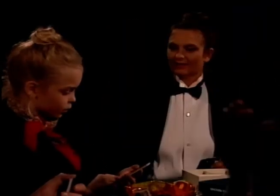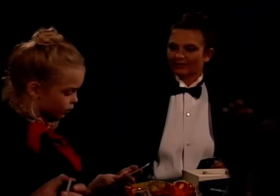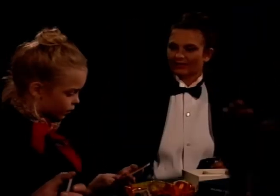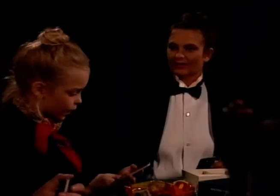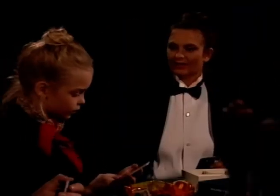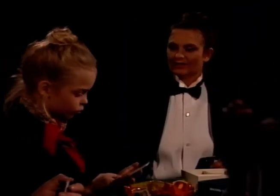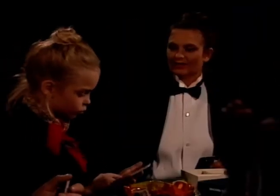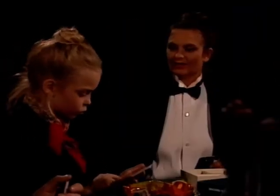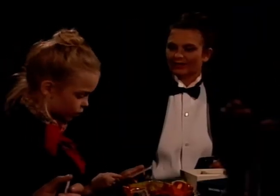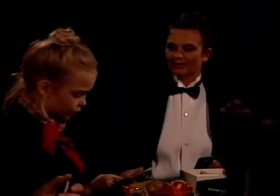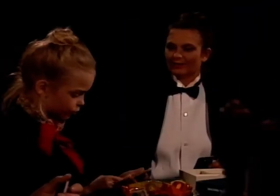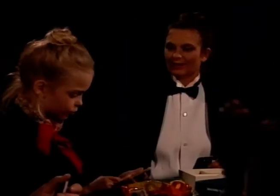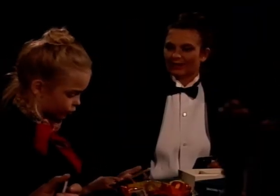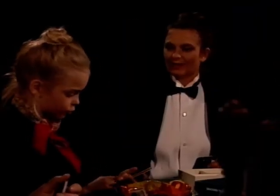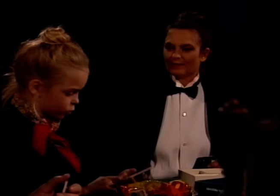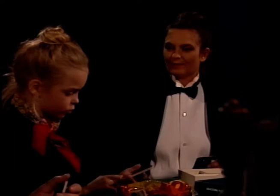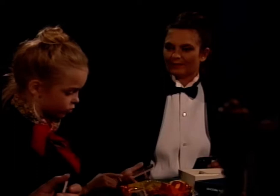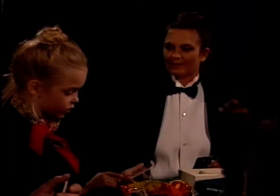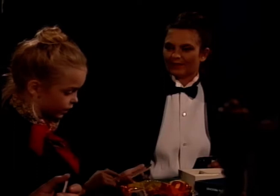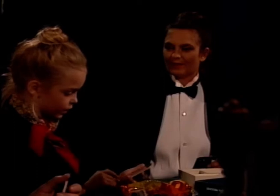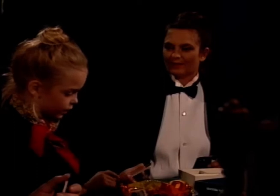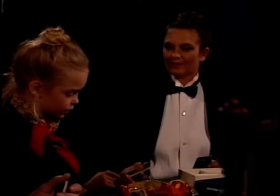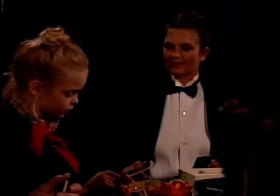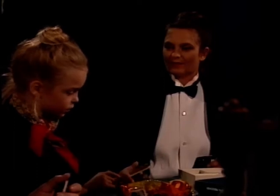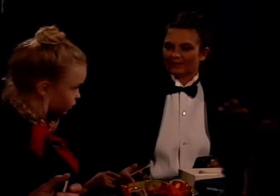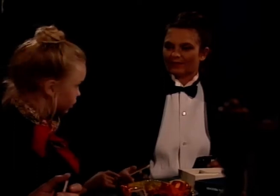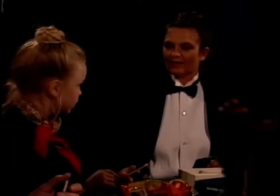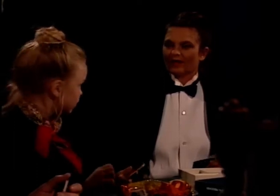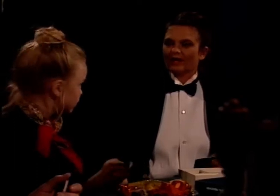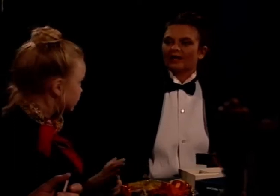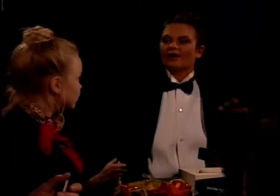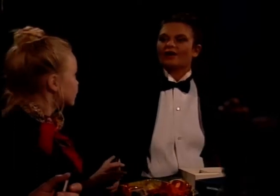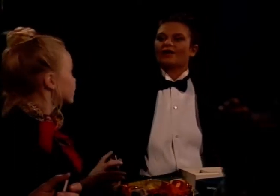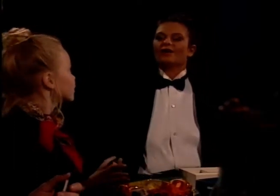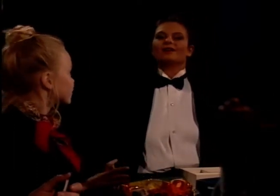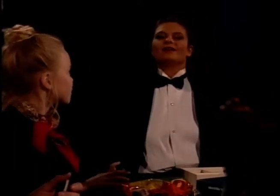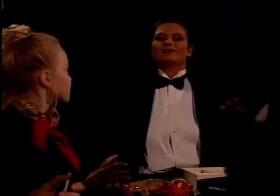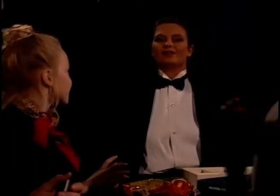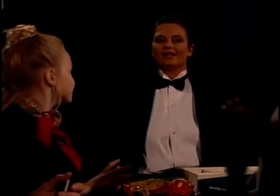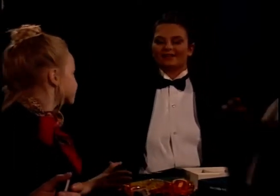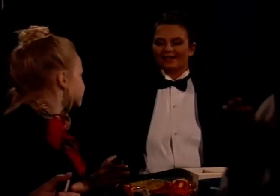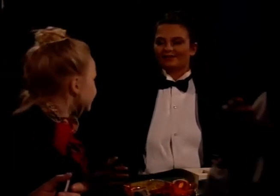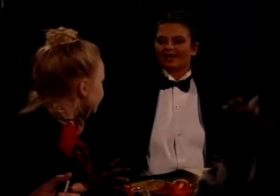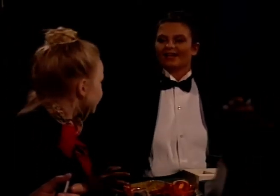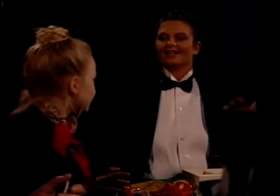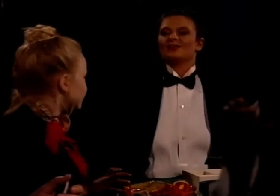Hyfs. Här står det... För säkerhets skull. Jaha, det är för ett tecken för alla de